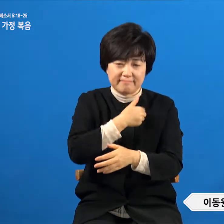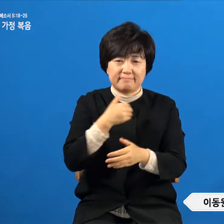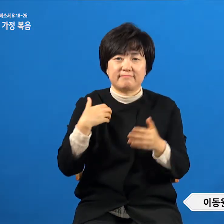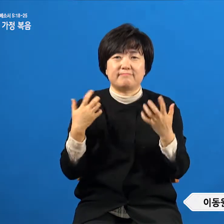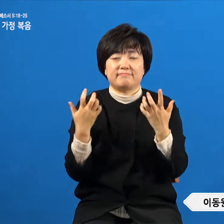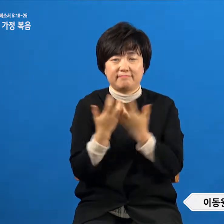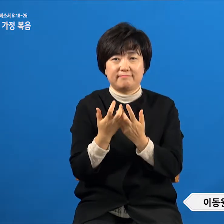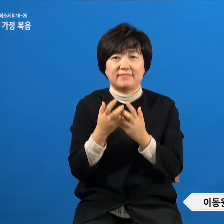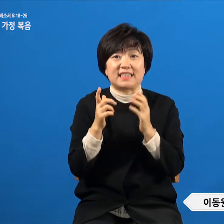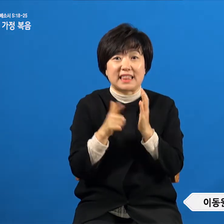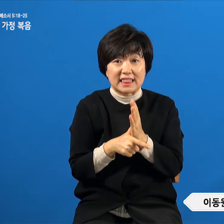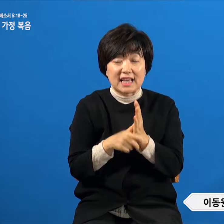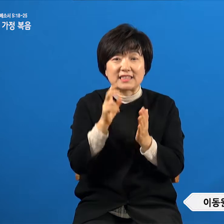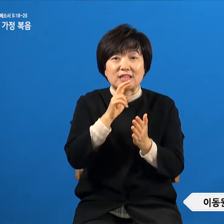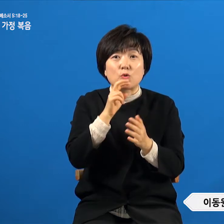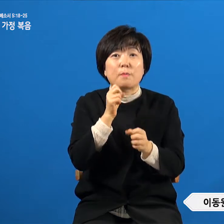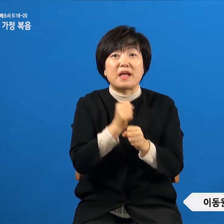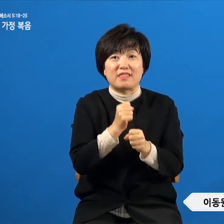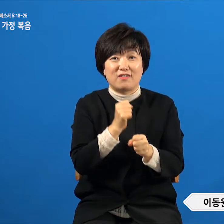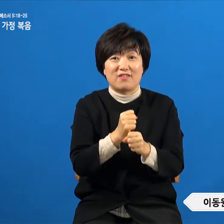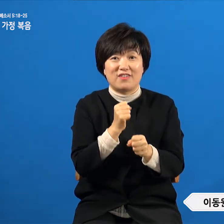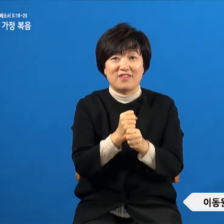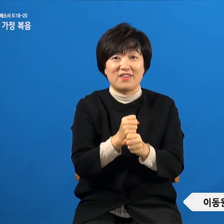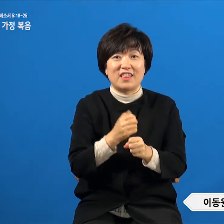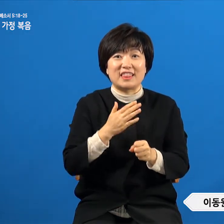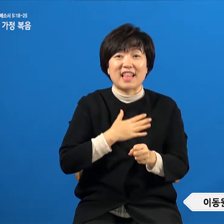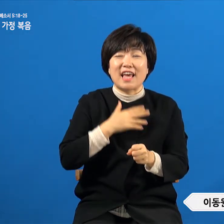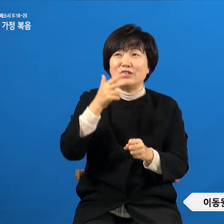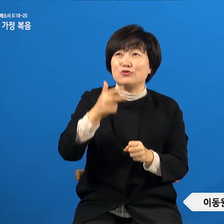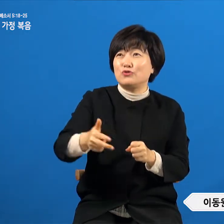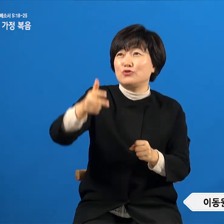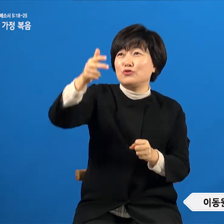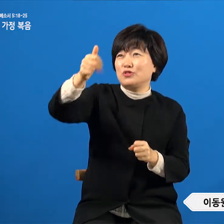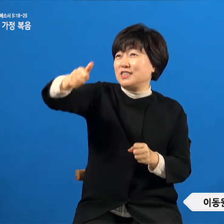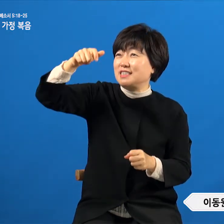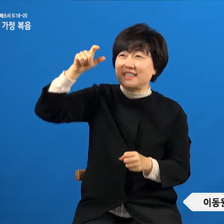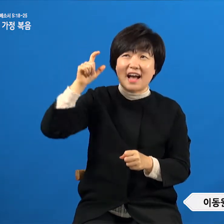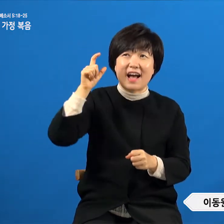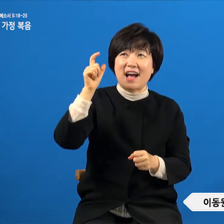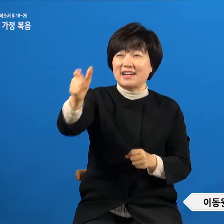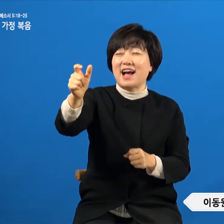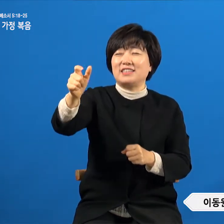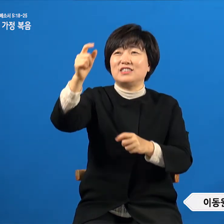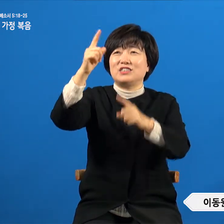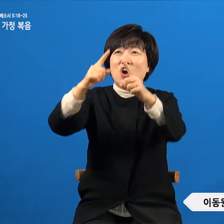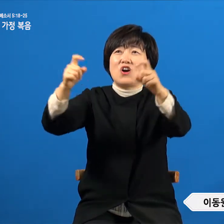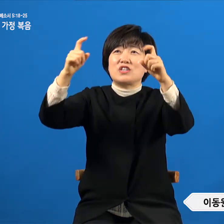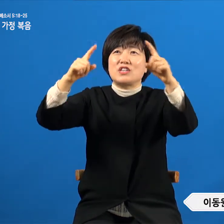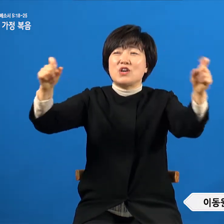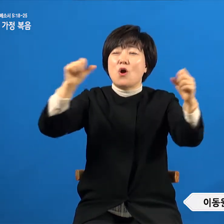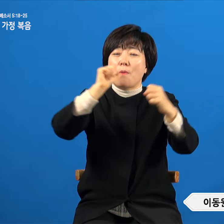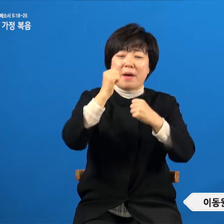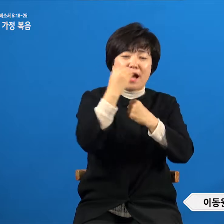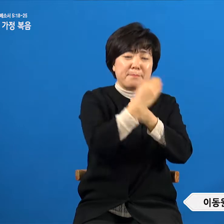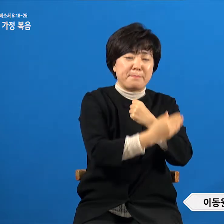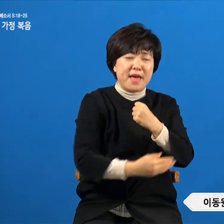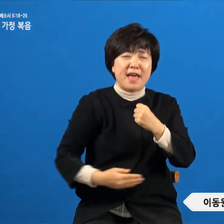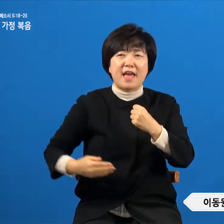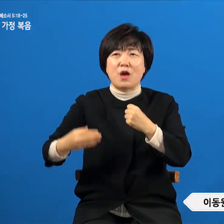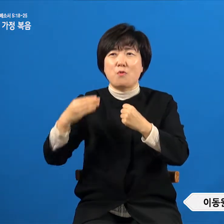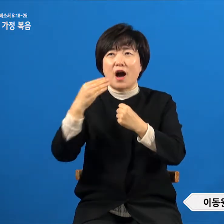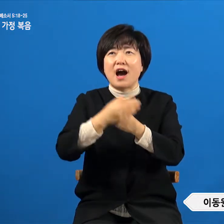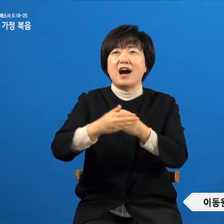충만합니다. 그때 그가 찬송을 만들게 됩니다. 내 주는 강한 성이요 방패와 병기 되시니.